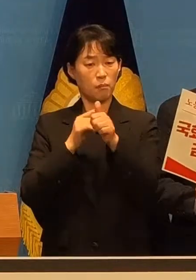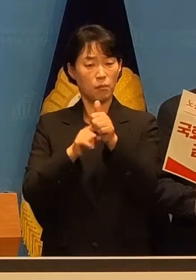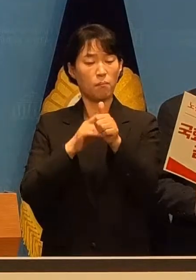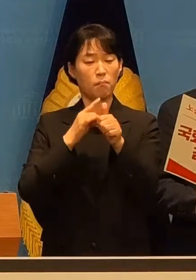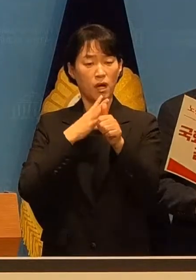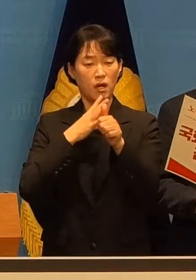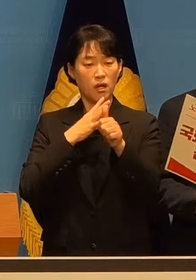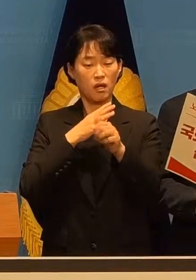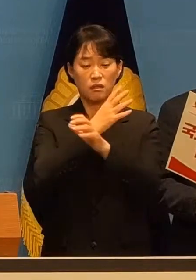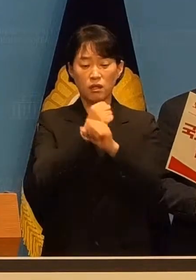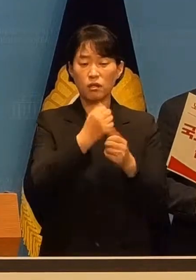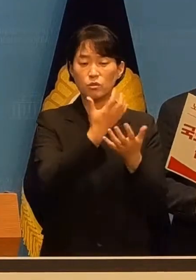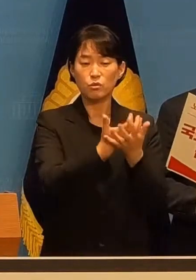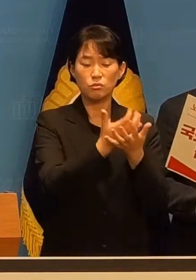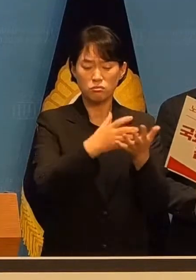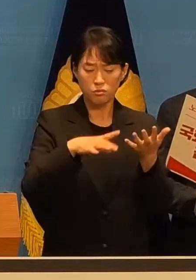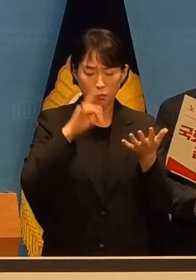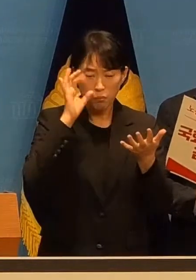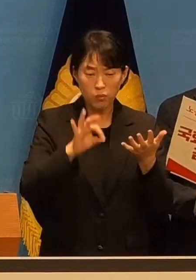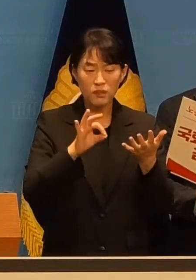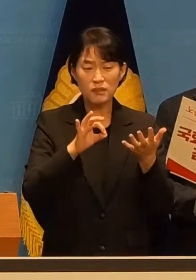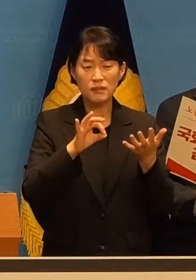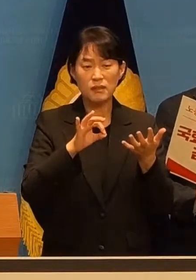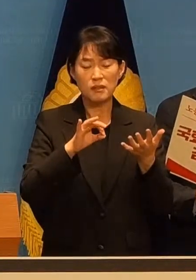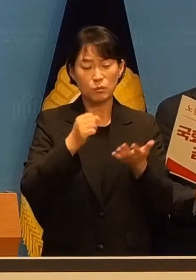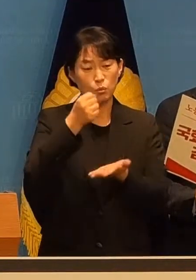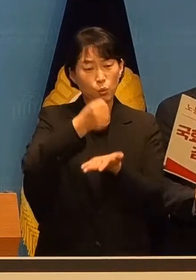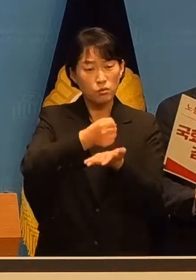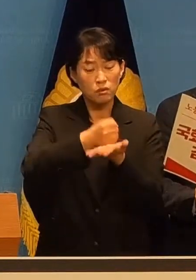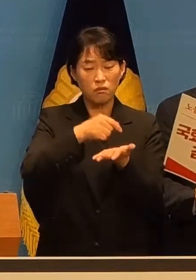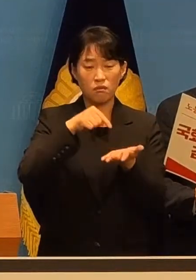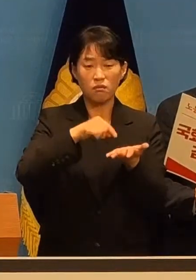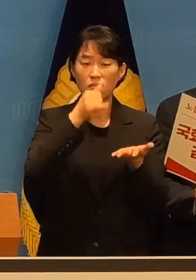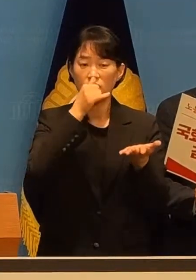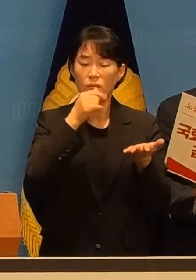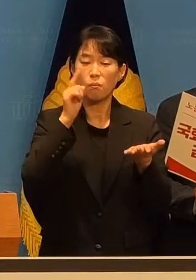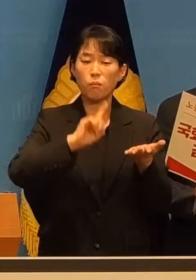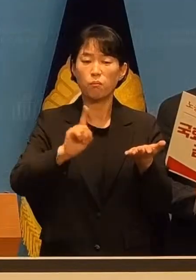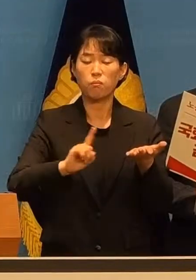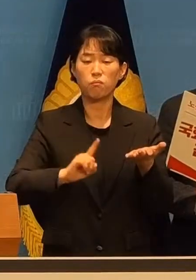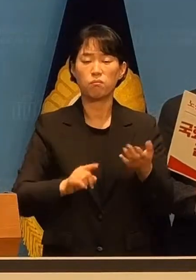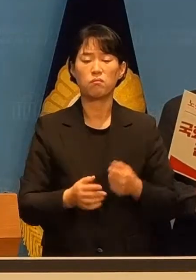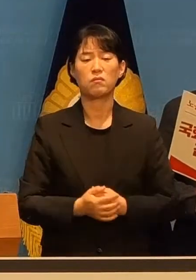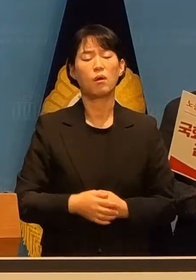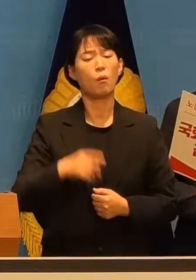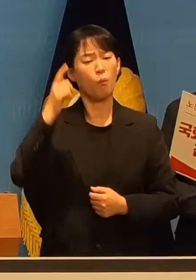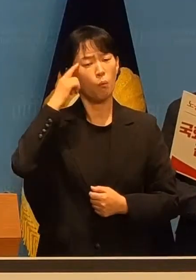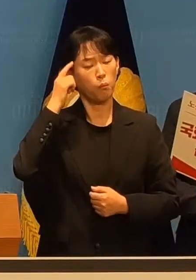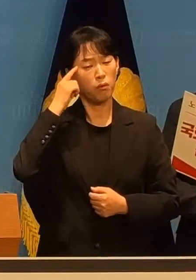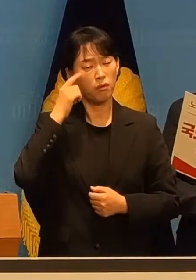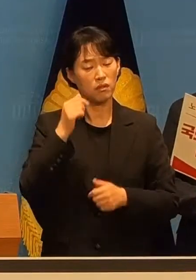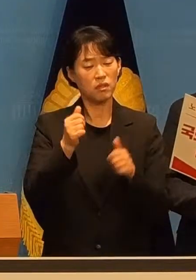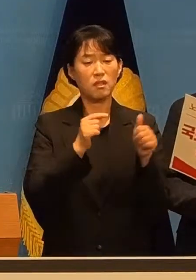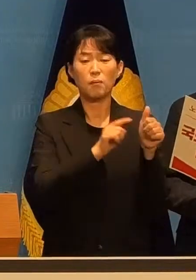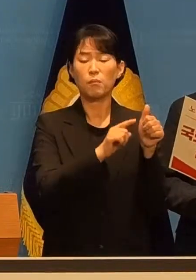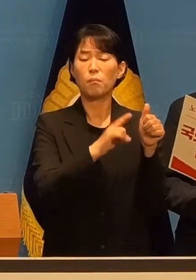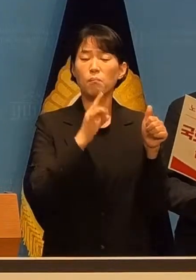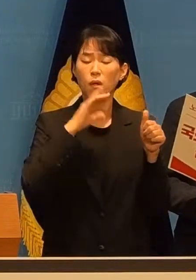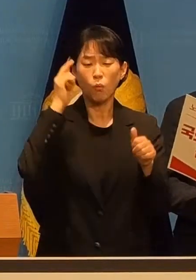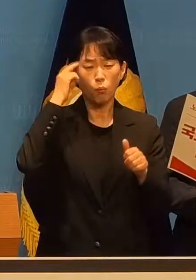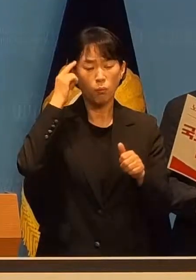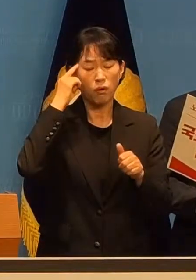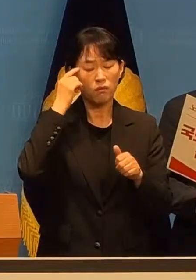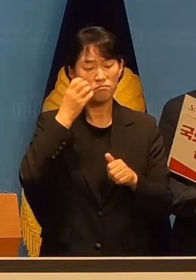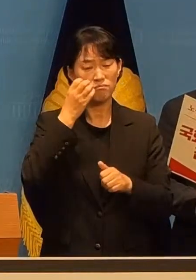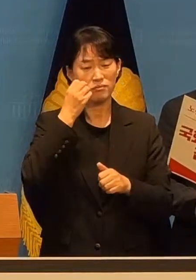남편만 계약서에 난생 처음 보는 막도장이 찍혀 있습니까? 왜 남편에게만 이런